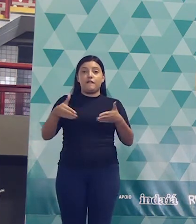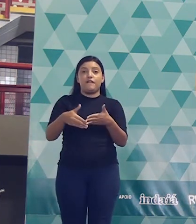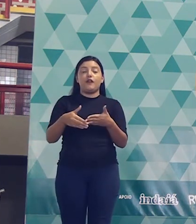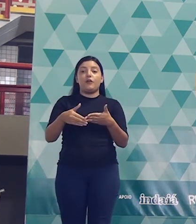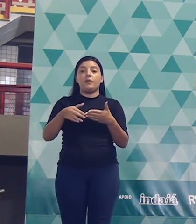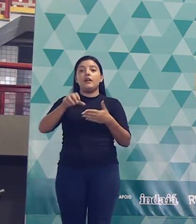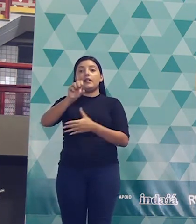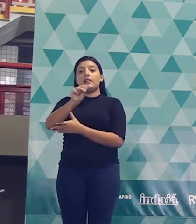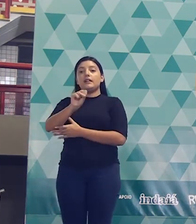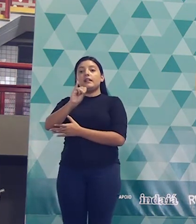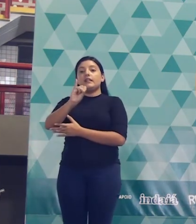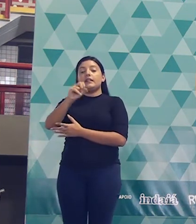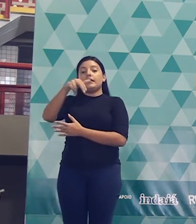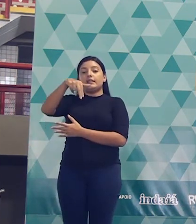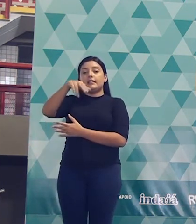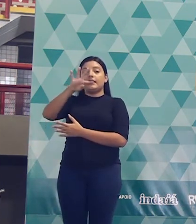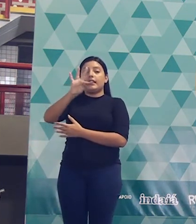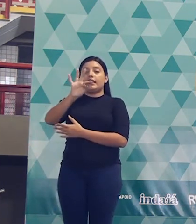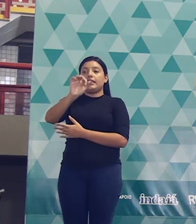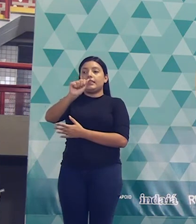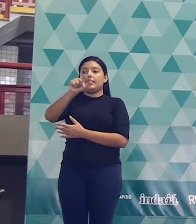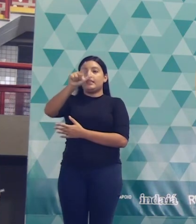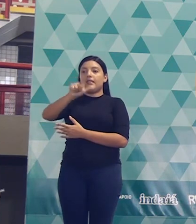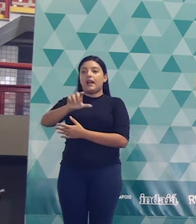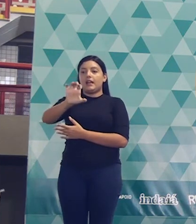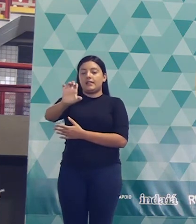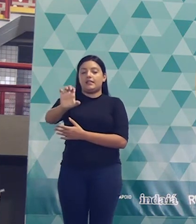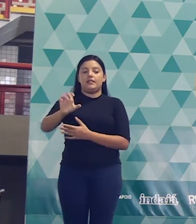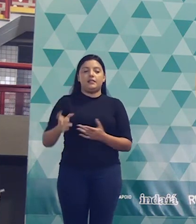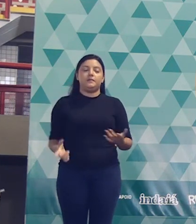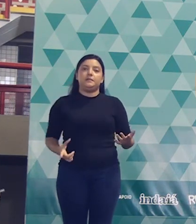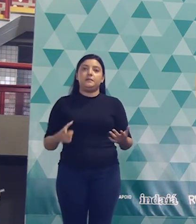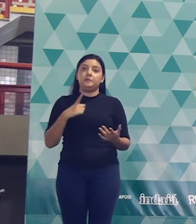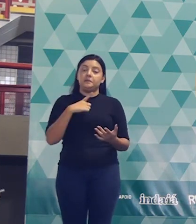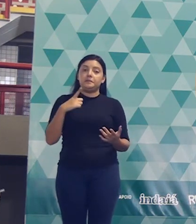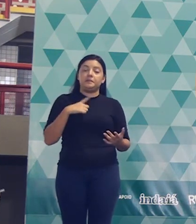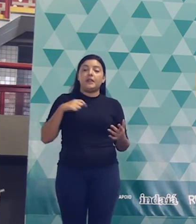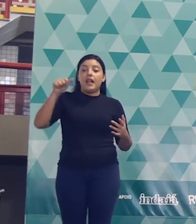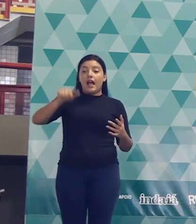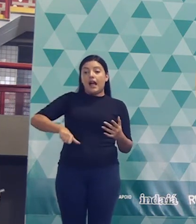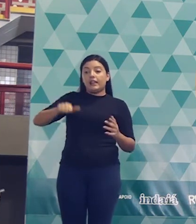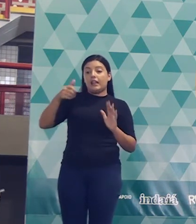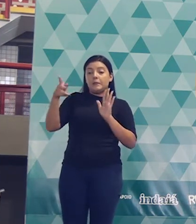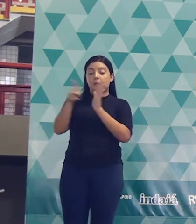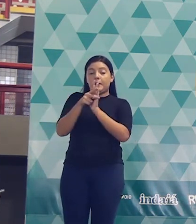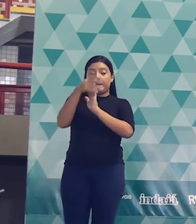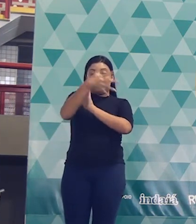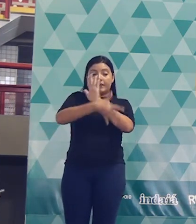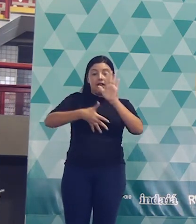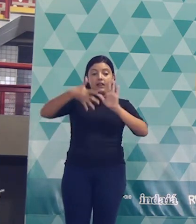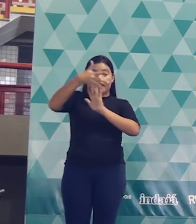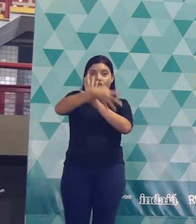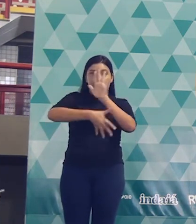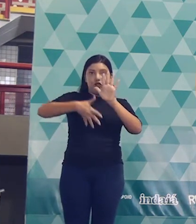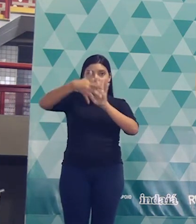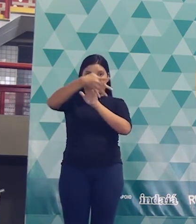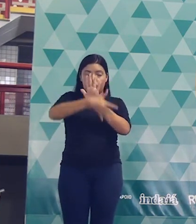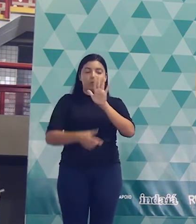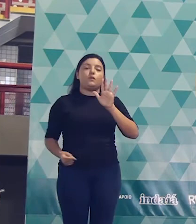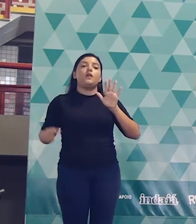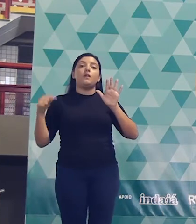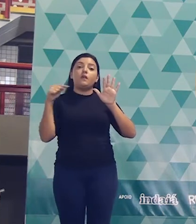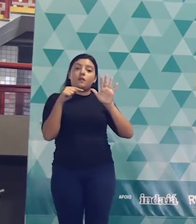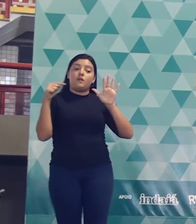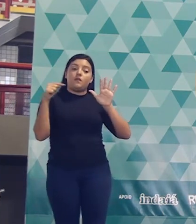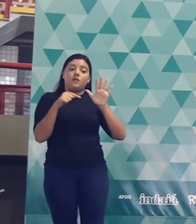sintaxe. E aí a gente entra agora no nosso terceiro elemento de análise de texto, nosso terceiro procedimento de leitura, que